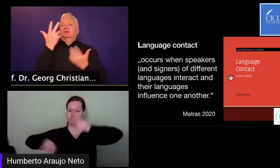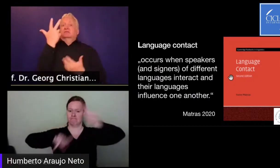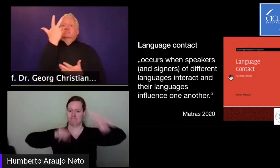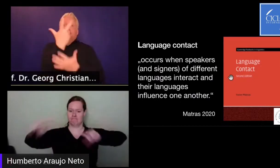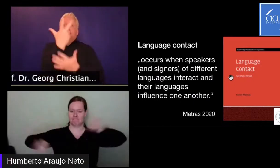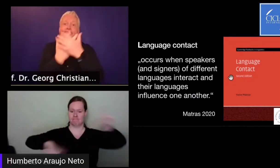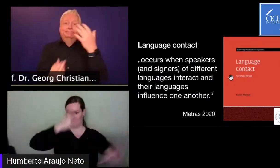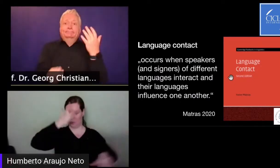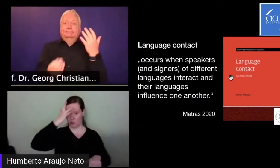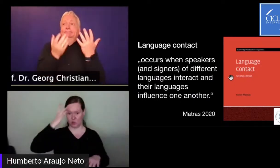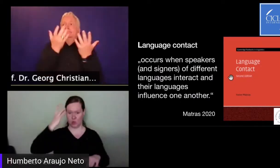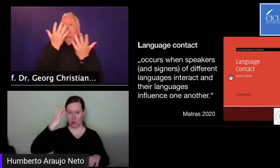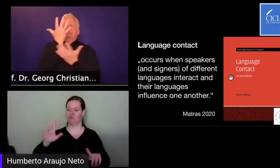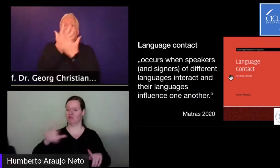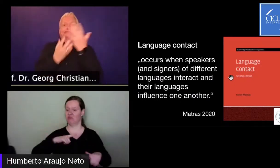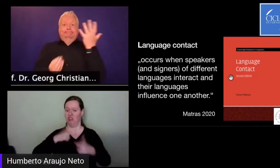línguas